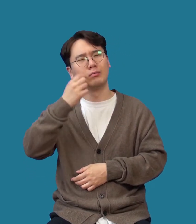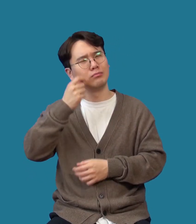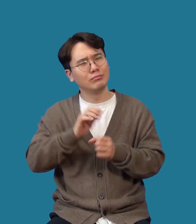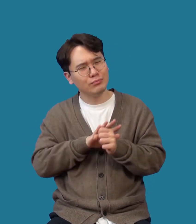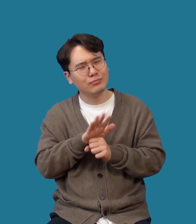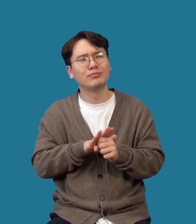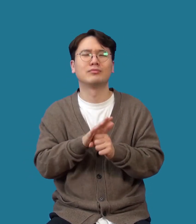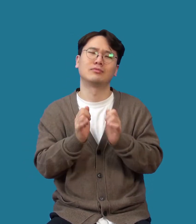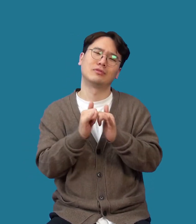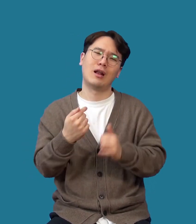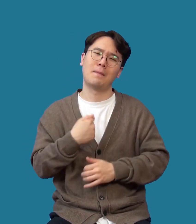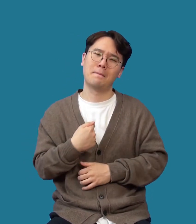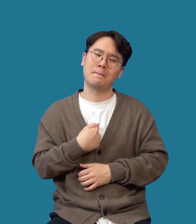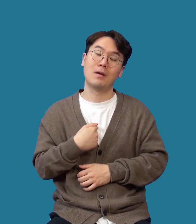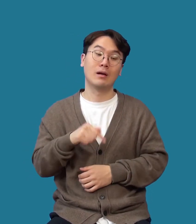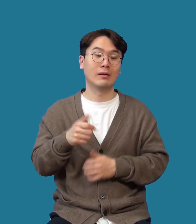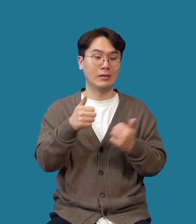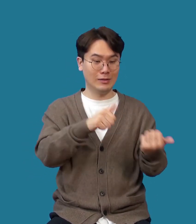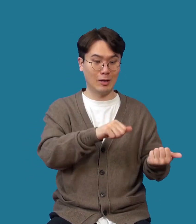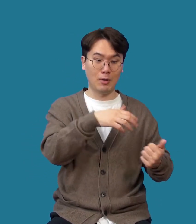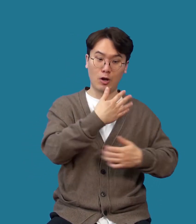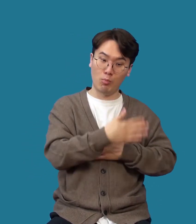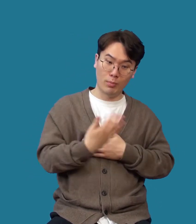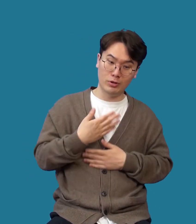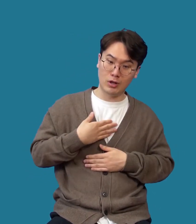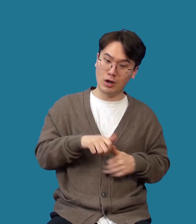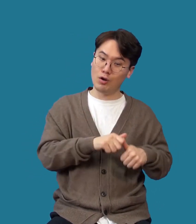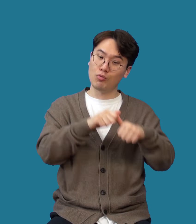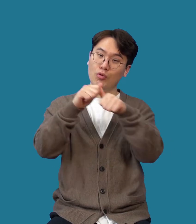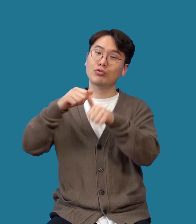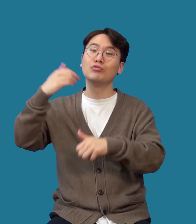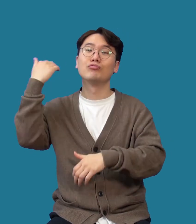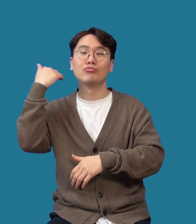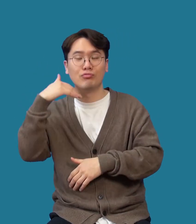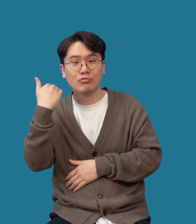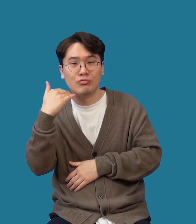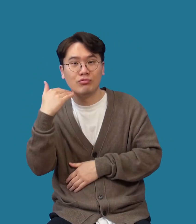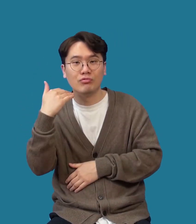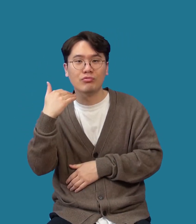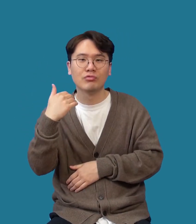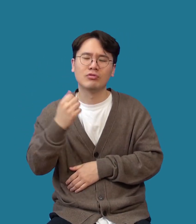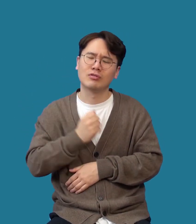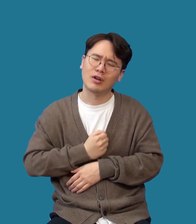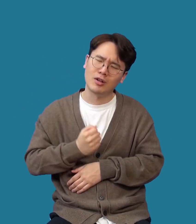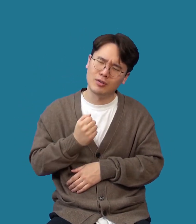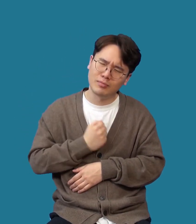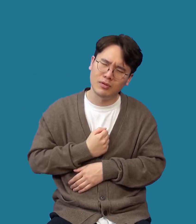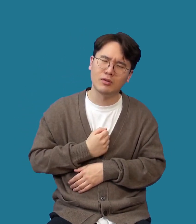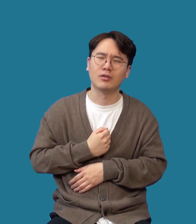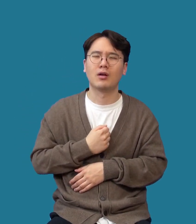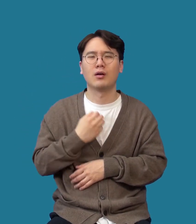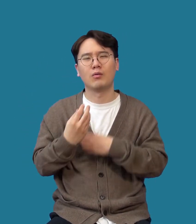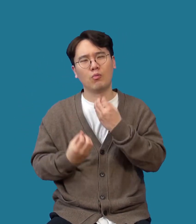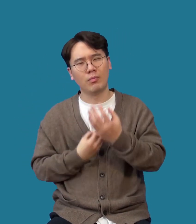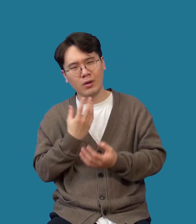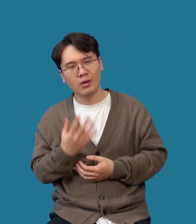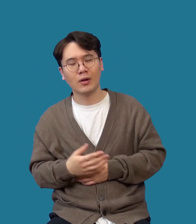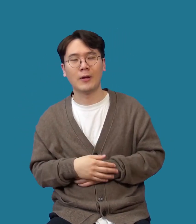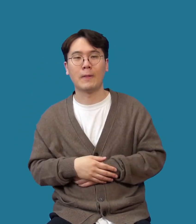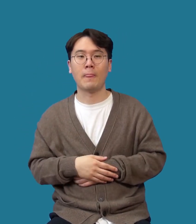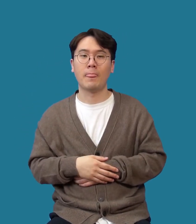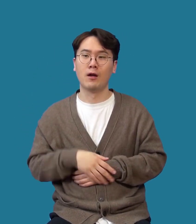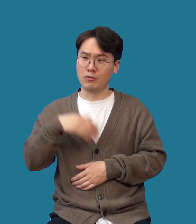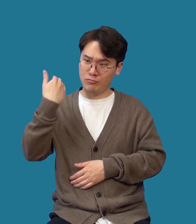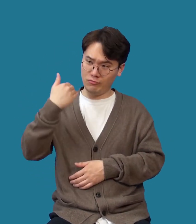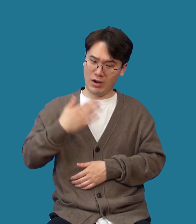나를 건져내리야. 절규하고 있습니다. 바울이 가슴을 치면서 누가 이